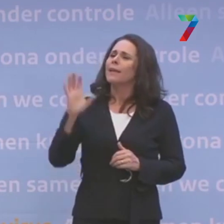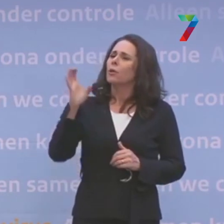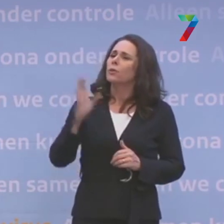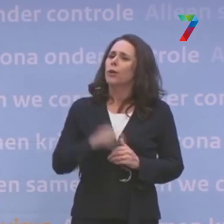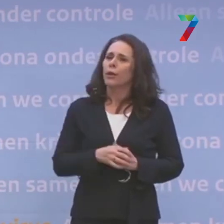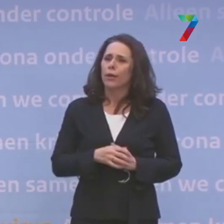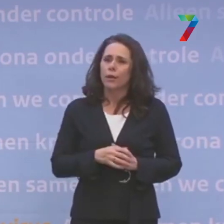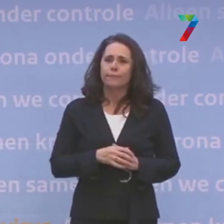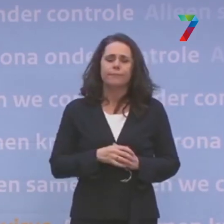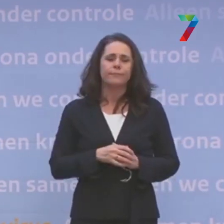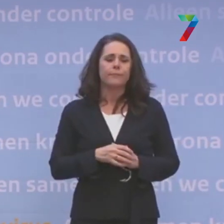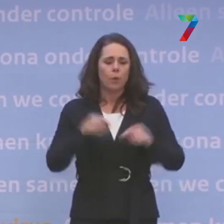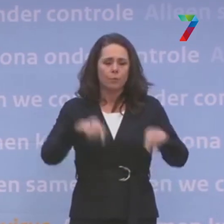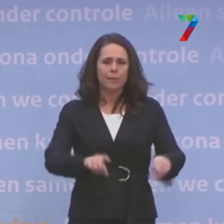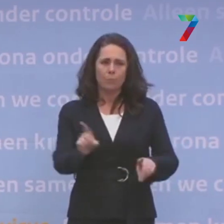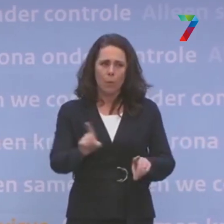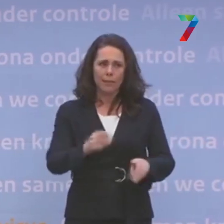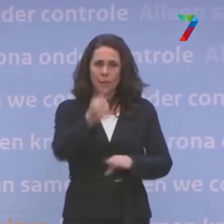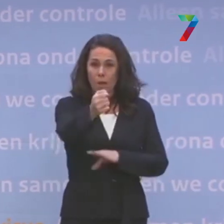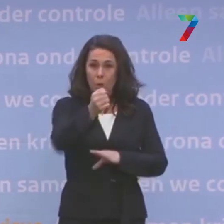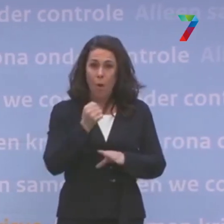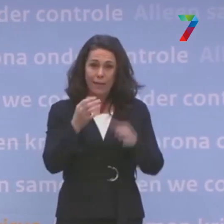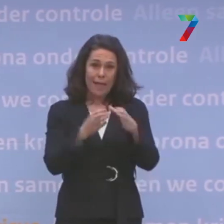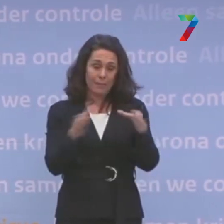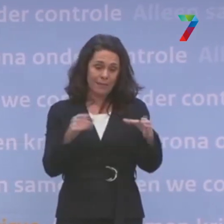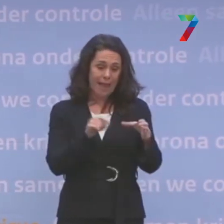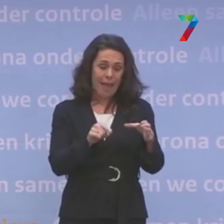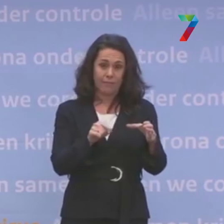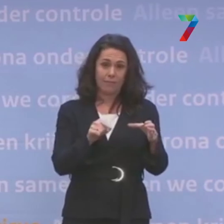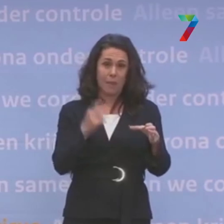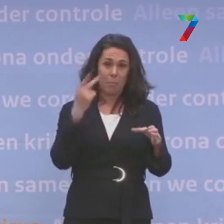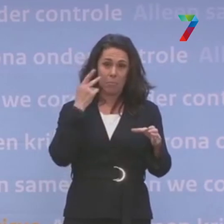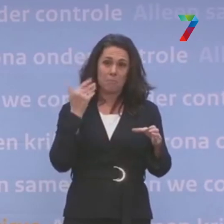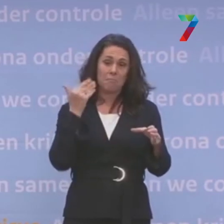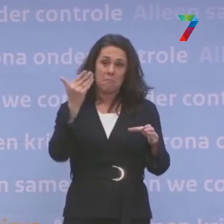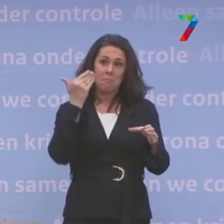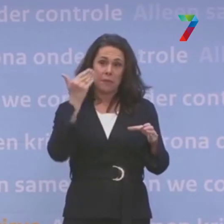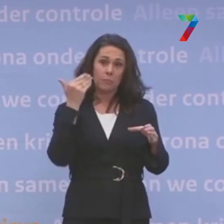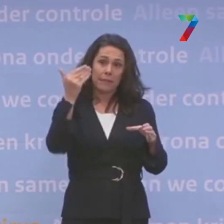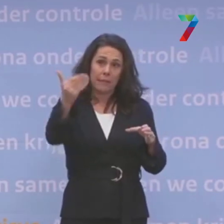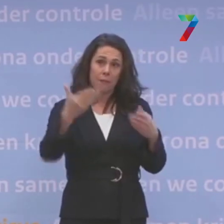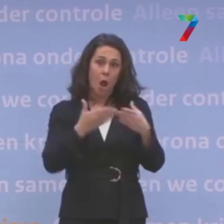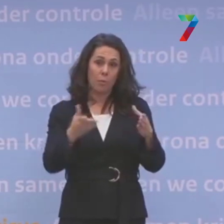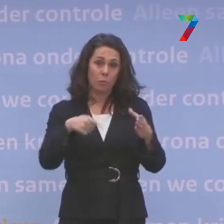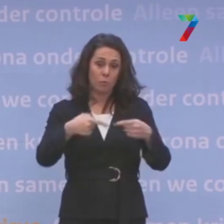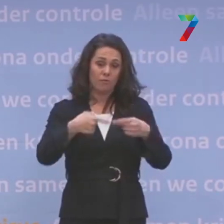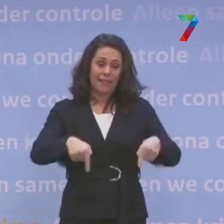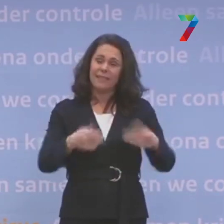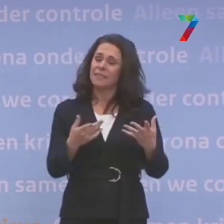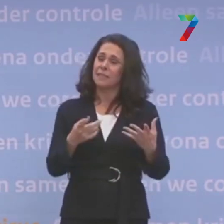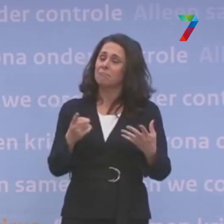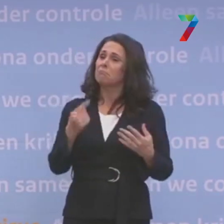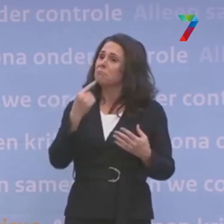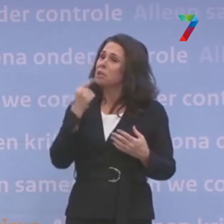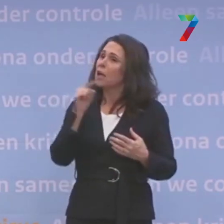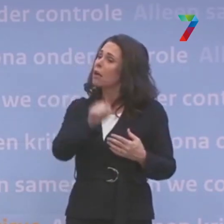sneuvelen op dit moment horecabedrijven die nog geen perspectief hebben om open te gaan. Wat kunt u tegen bedrijven zeggen die